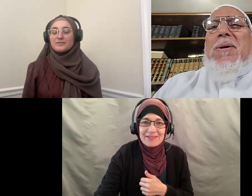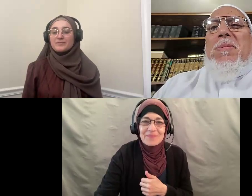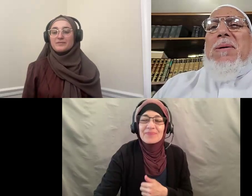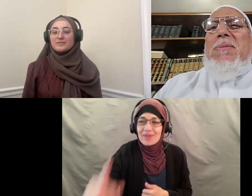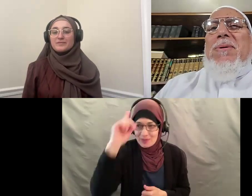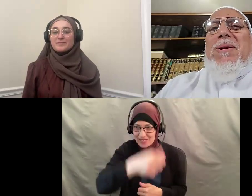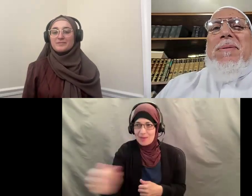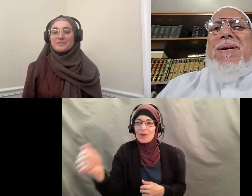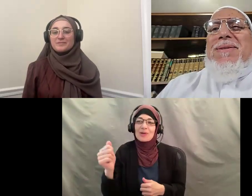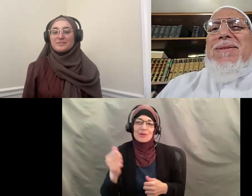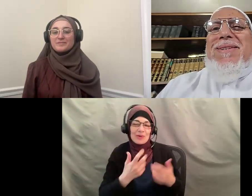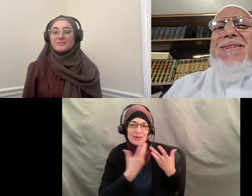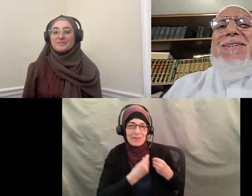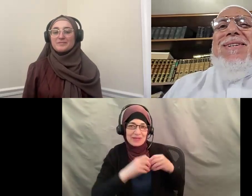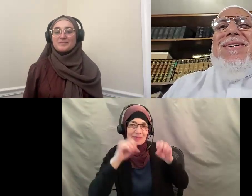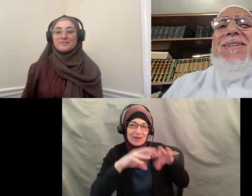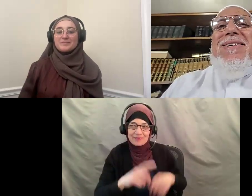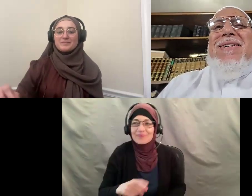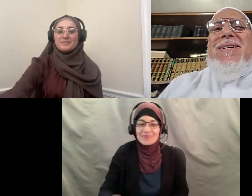السلام عليكم ورحمة الله وبركاته.